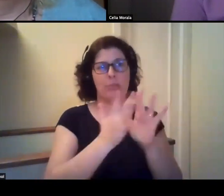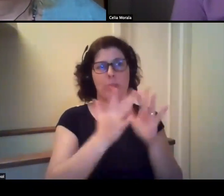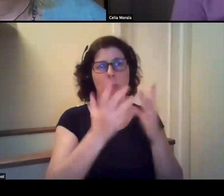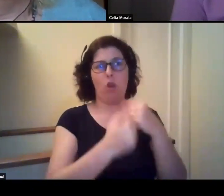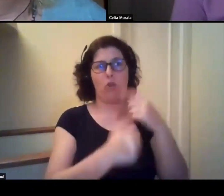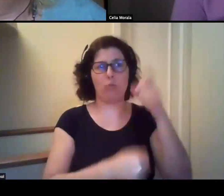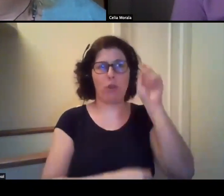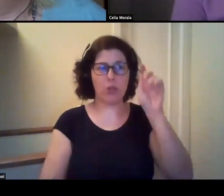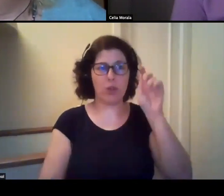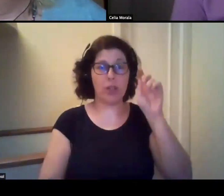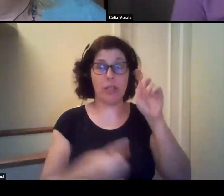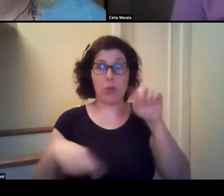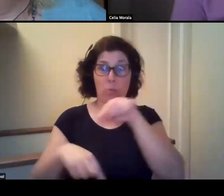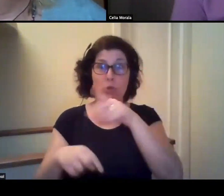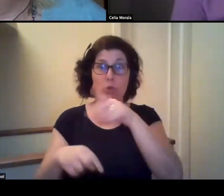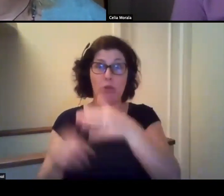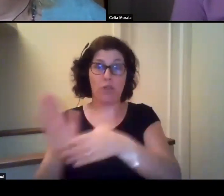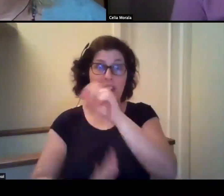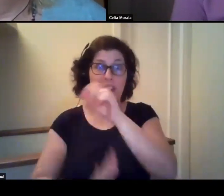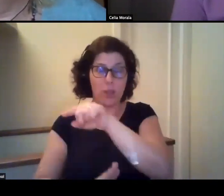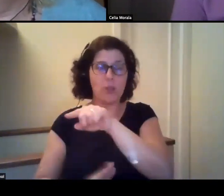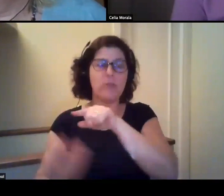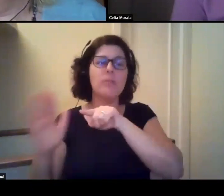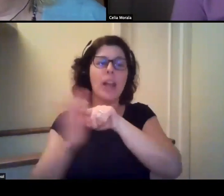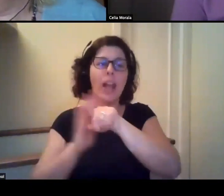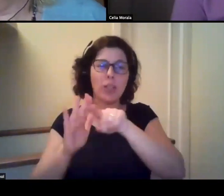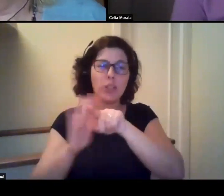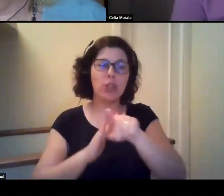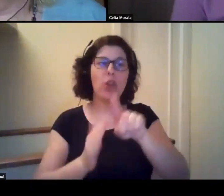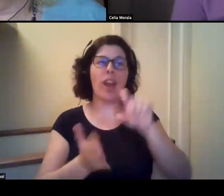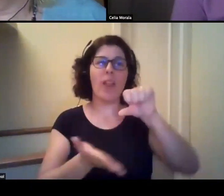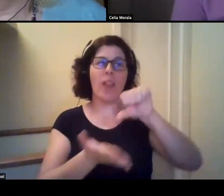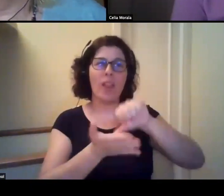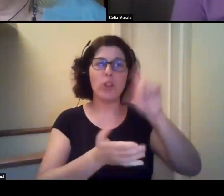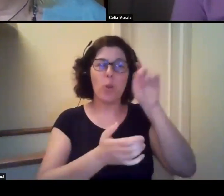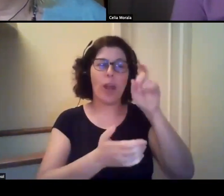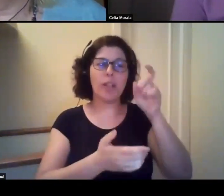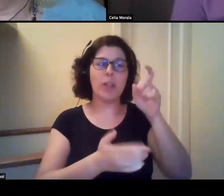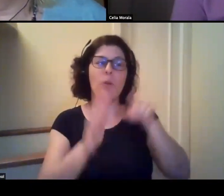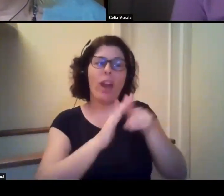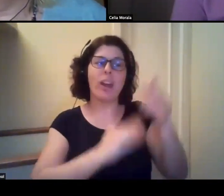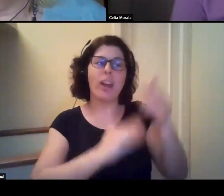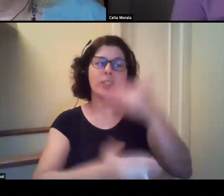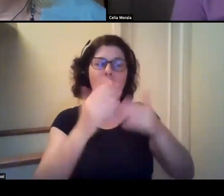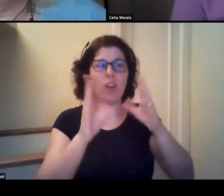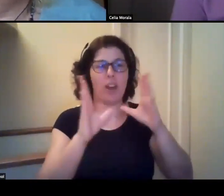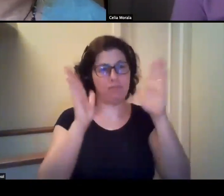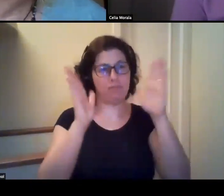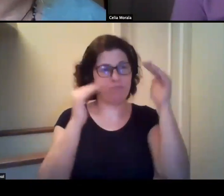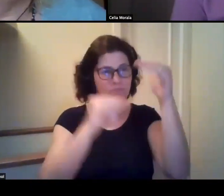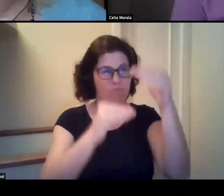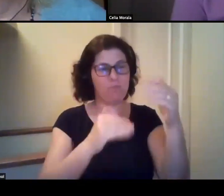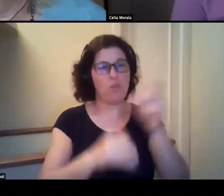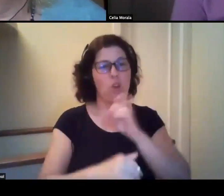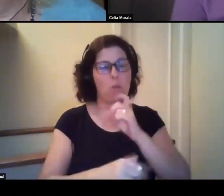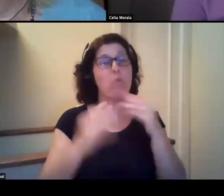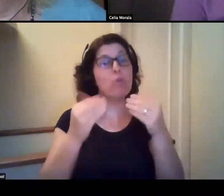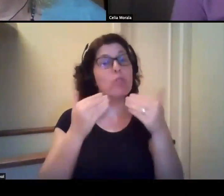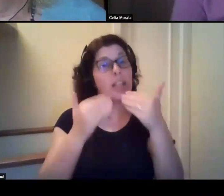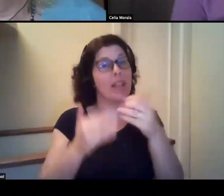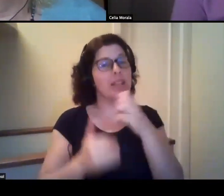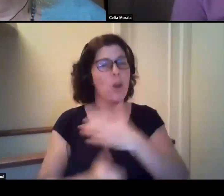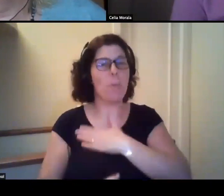vosotros gestionasteis la manera que tenía que actuar el centro. Muchas gracias, encantado de poder colaborar ahora con vosotros.